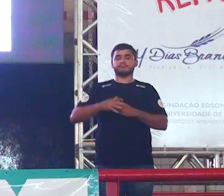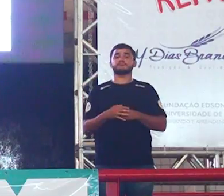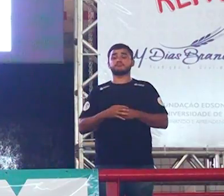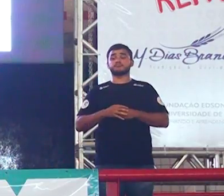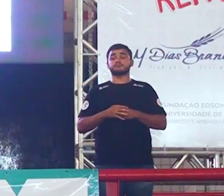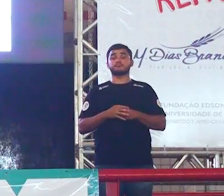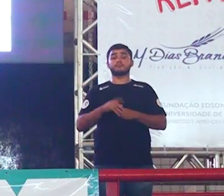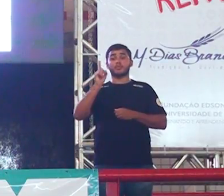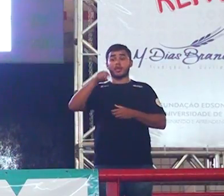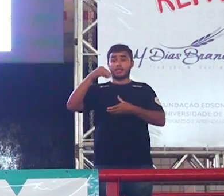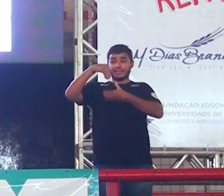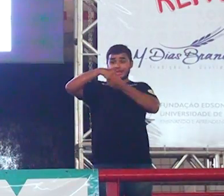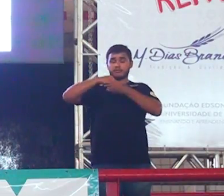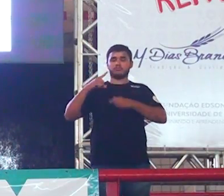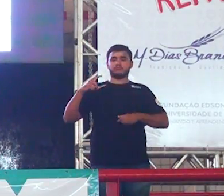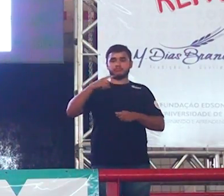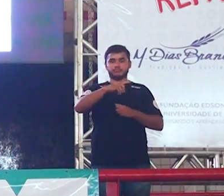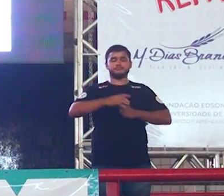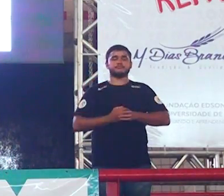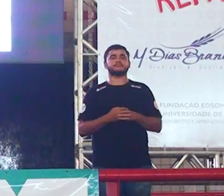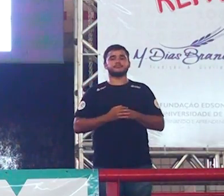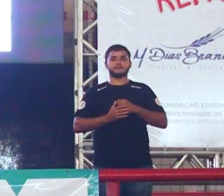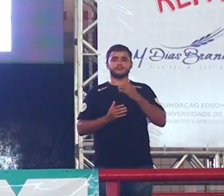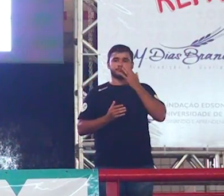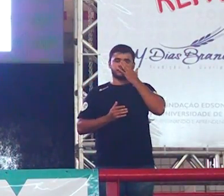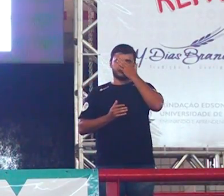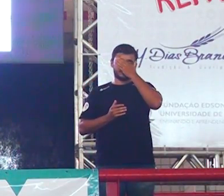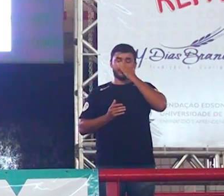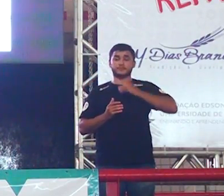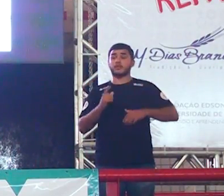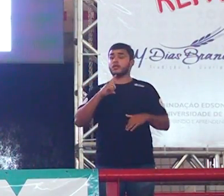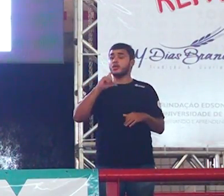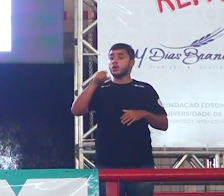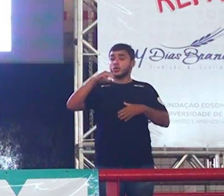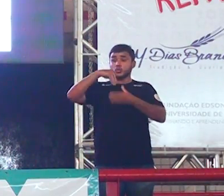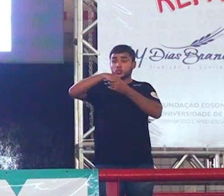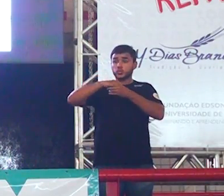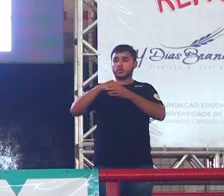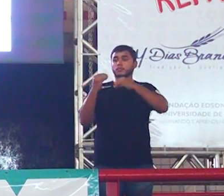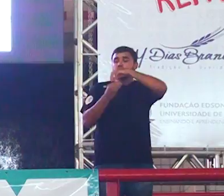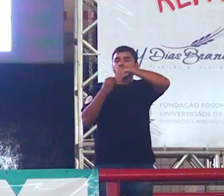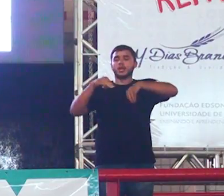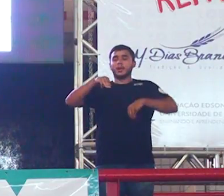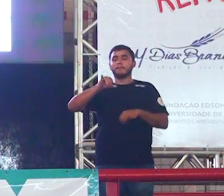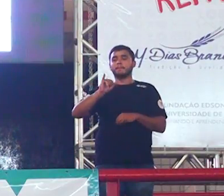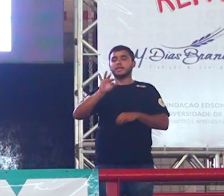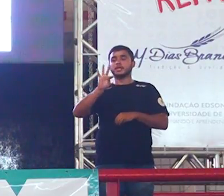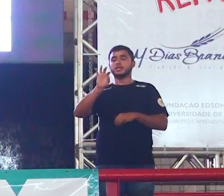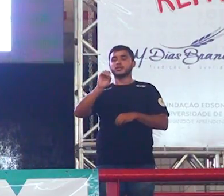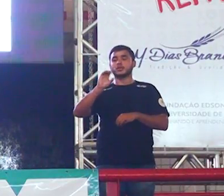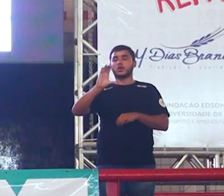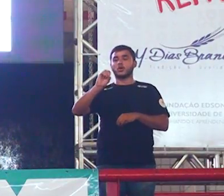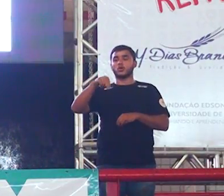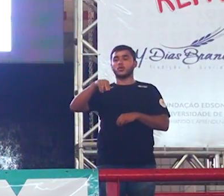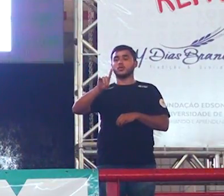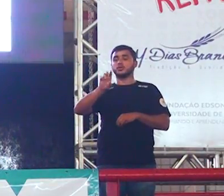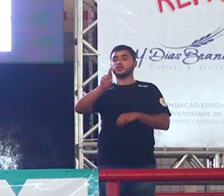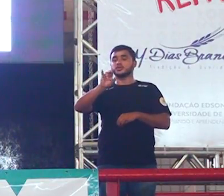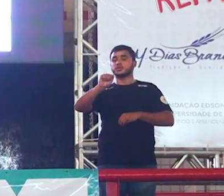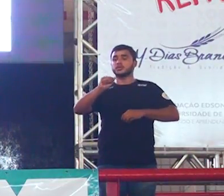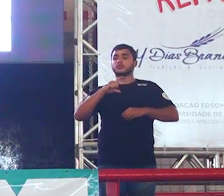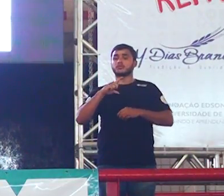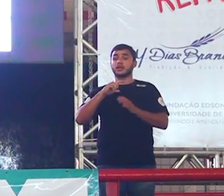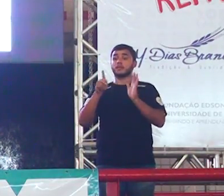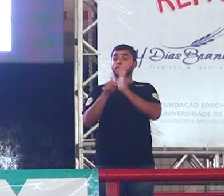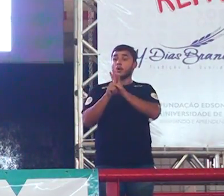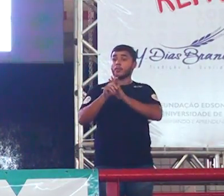a peça intermediária, peça esta que é repleta de mitocôndrias, cuja função é fornecer energia na forma de